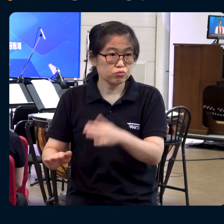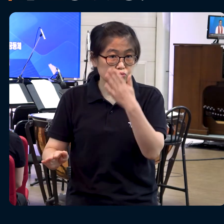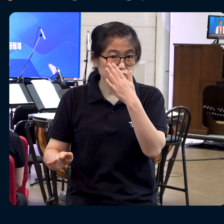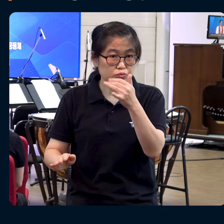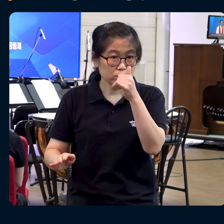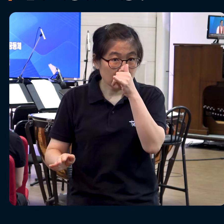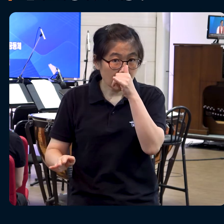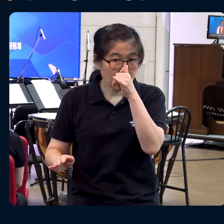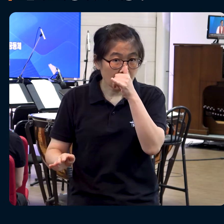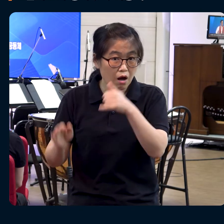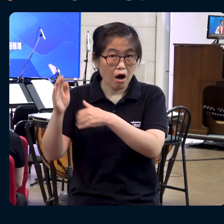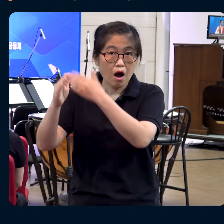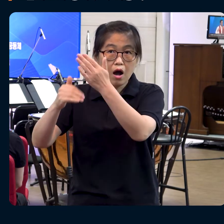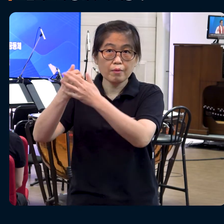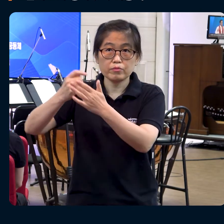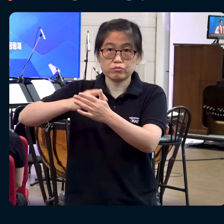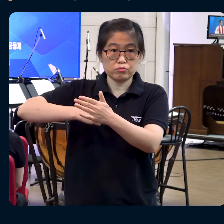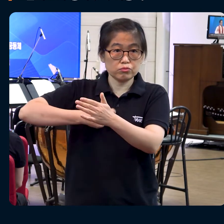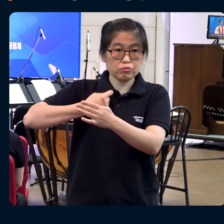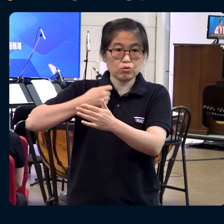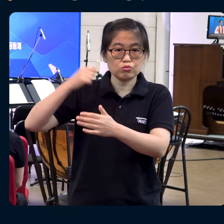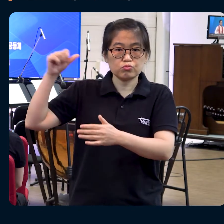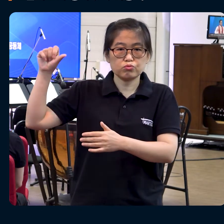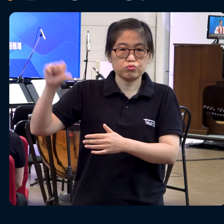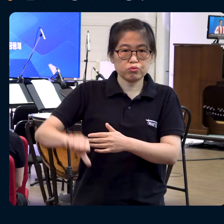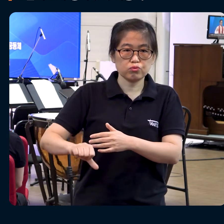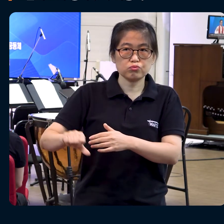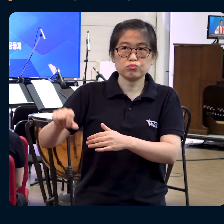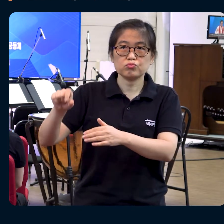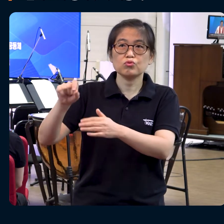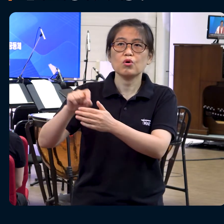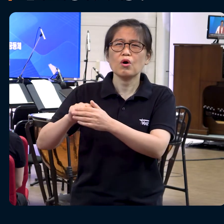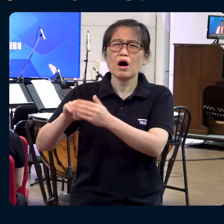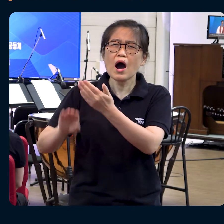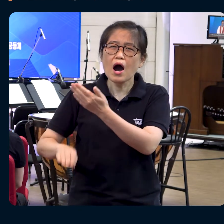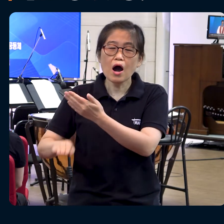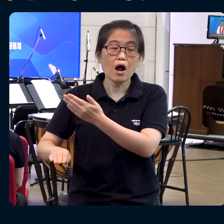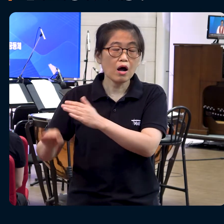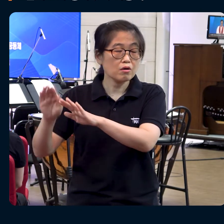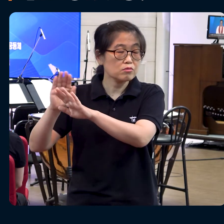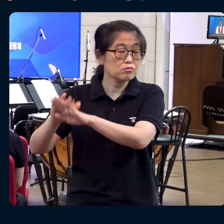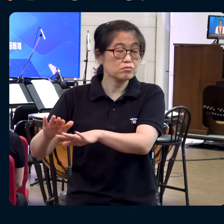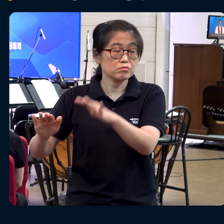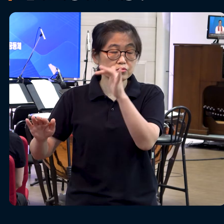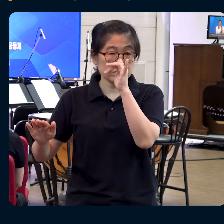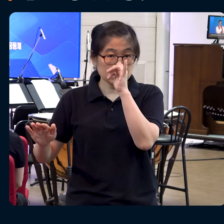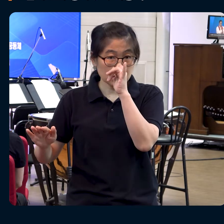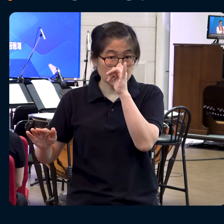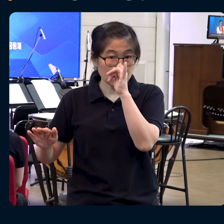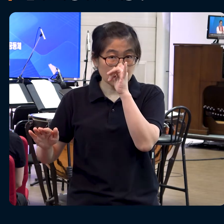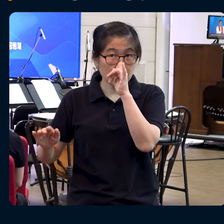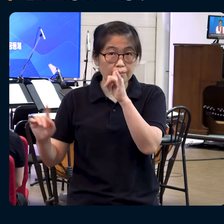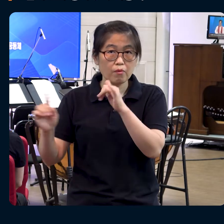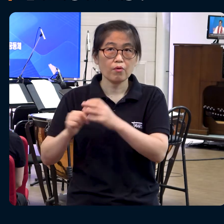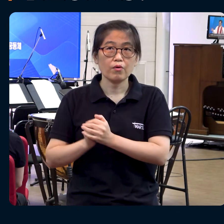거죠. 아무리 그래도 어떻게 하나님이 스스로를 저주 아래 두실 수가